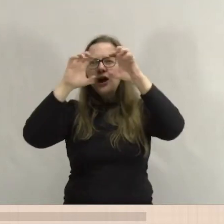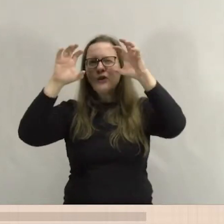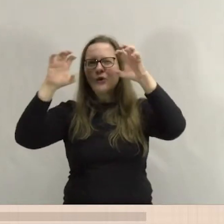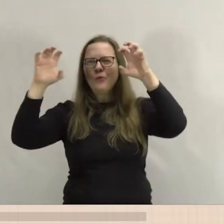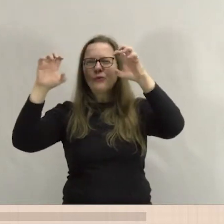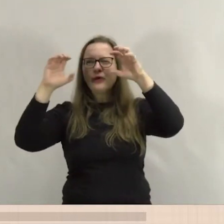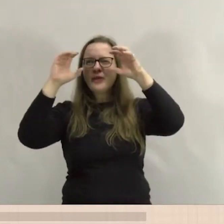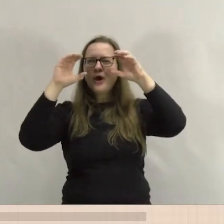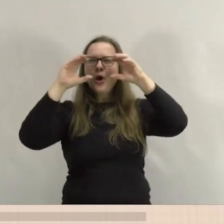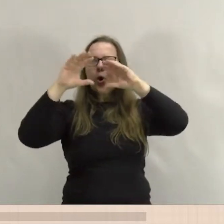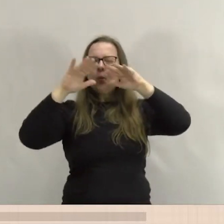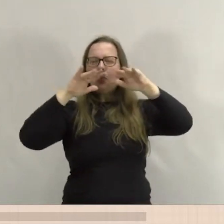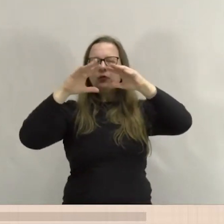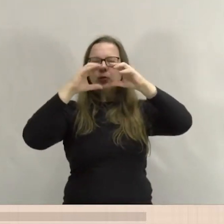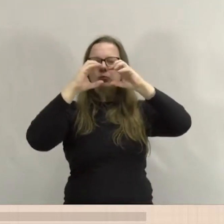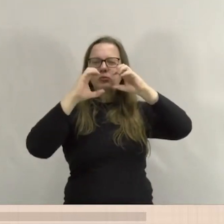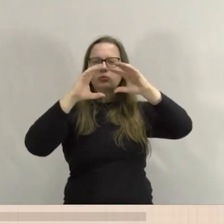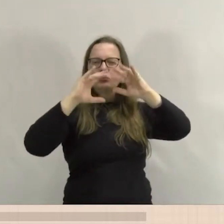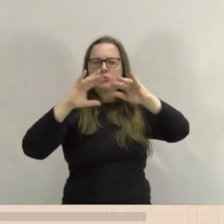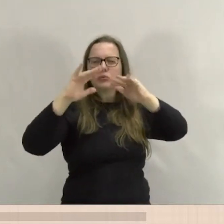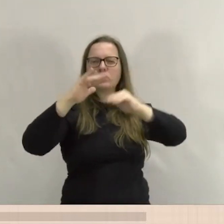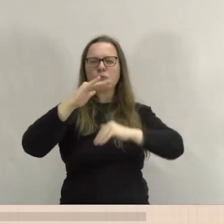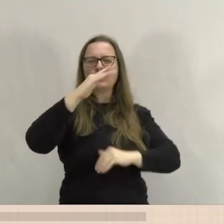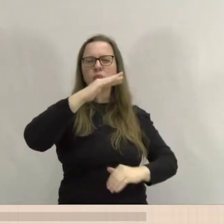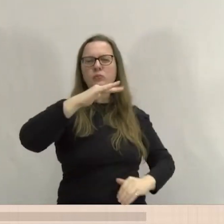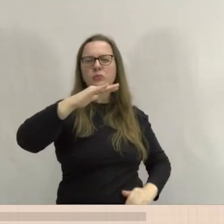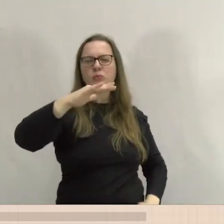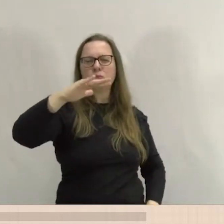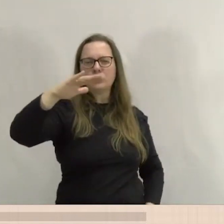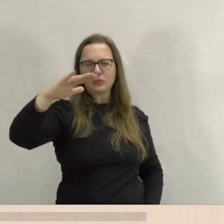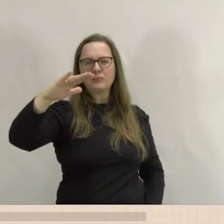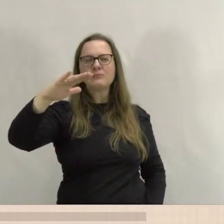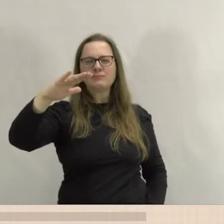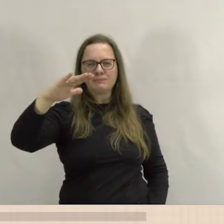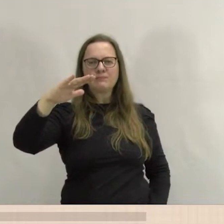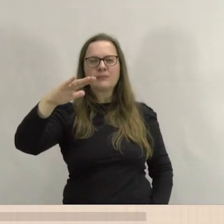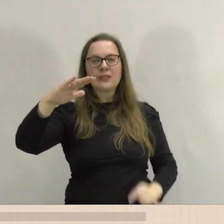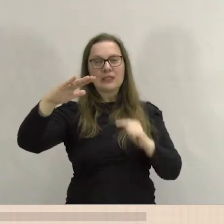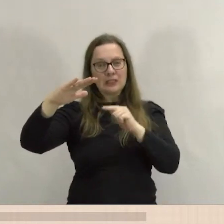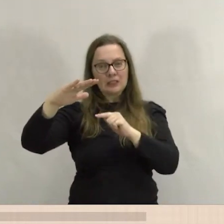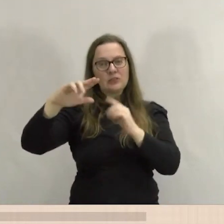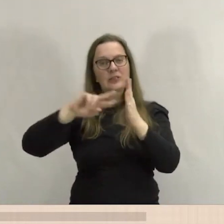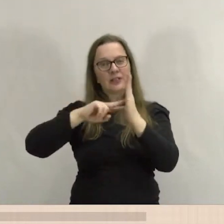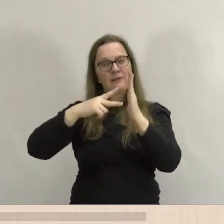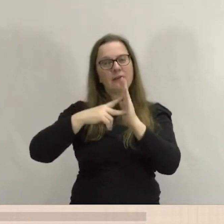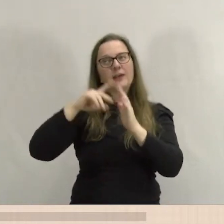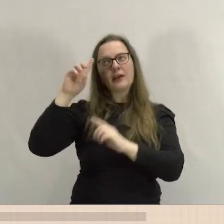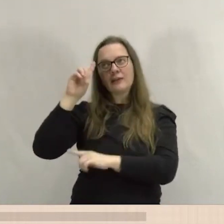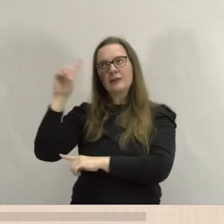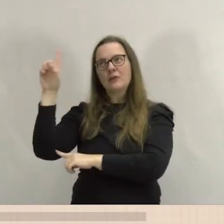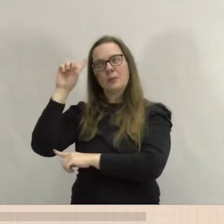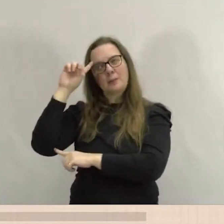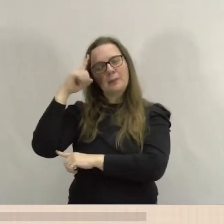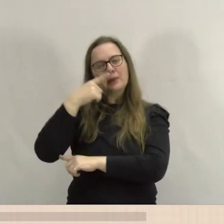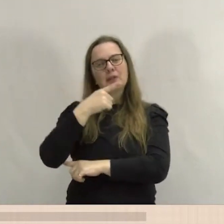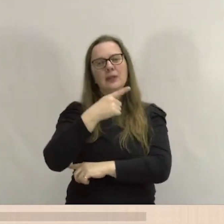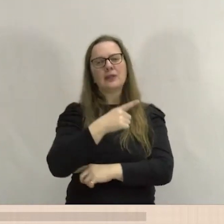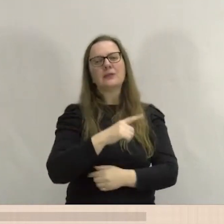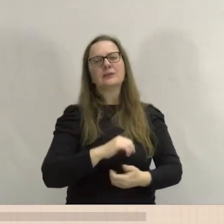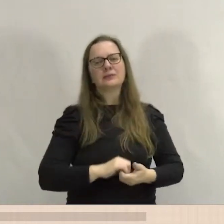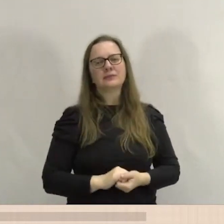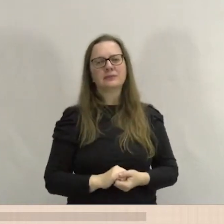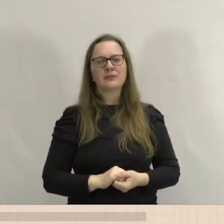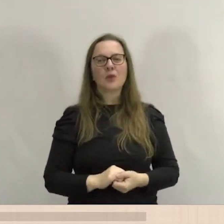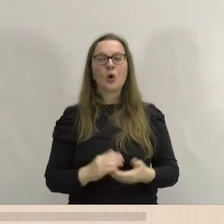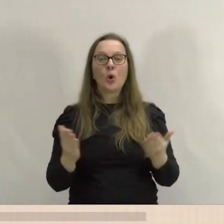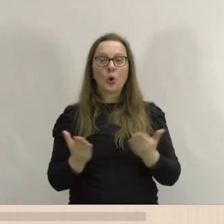nenhum homem, não, nenhum homem que manda entre nós, não, é o Senhor, é a nuvem. Hoje é o Espírito Santo. Você não acredita no Espírito Santo,